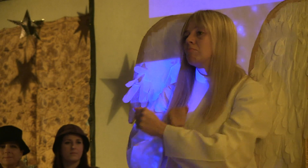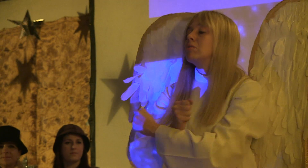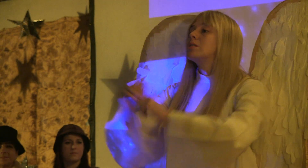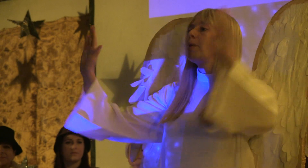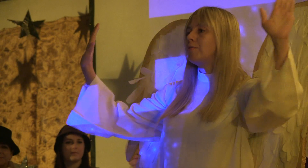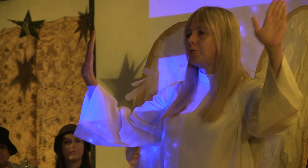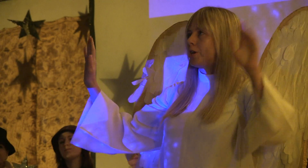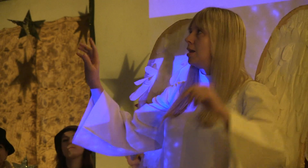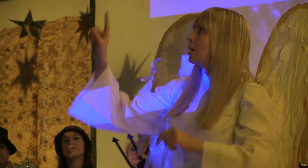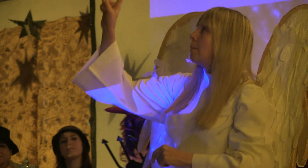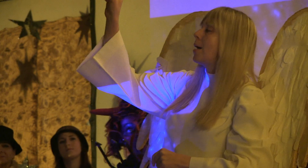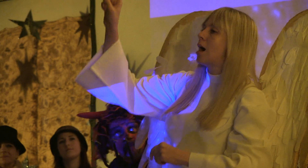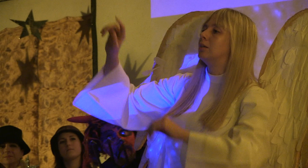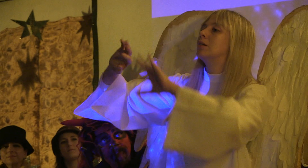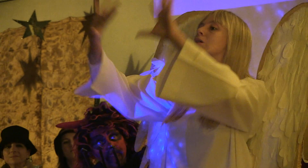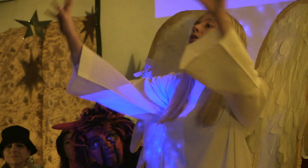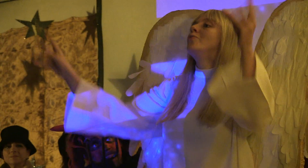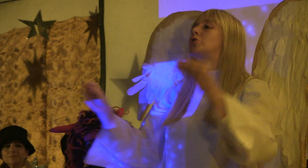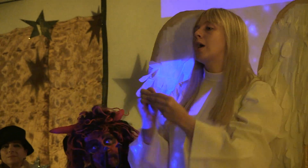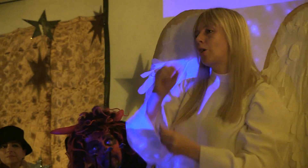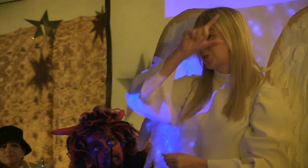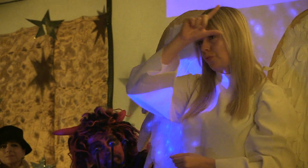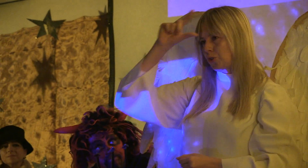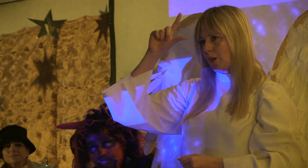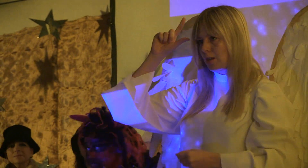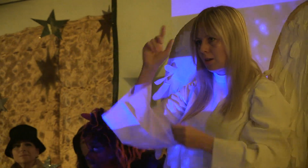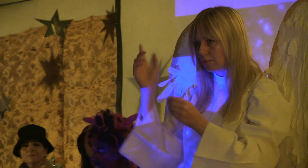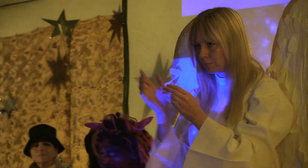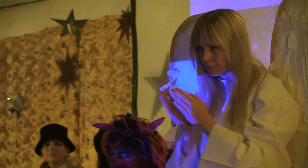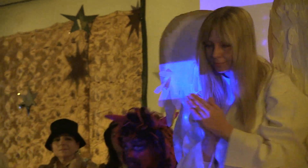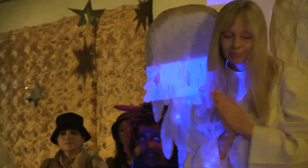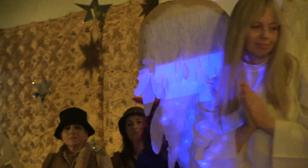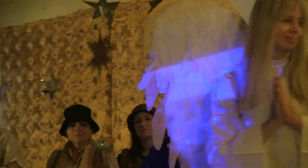ubóstwie, Zbawiciel, Pan wszego stworzenia.